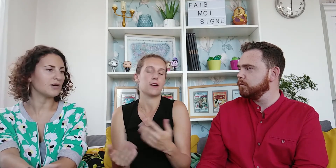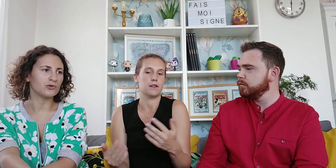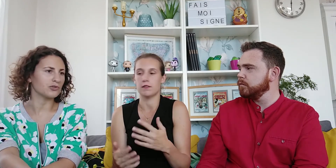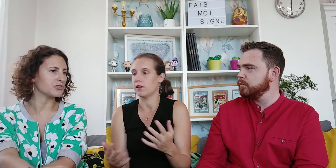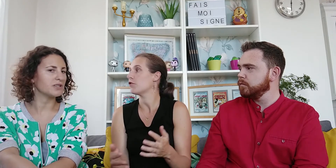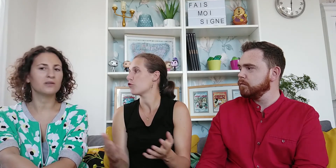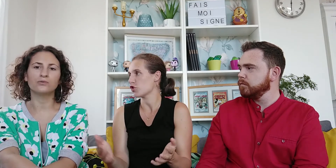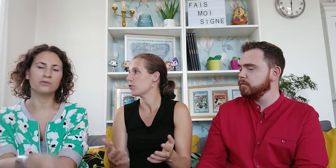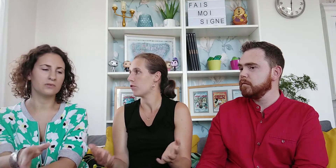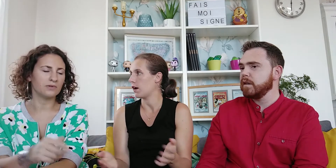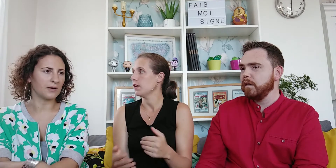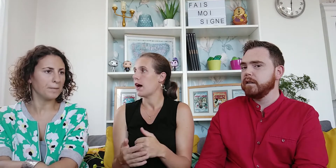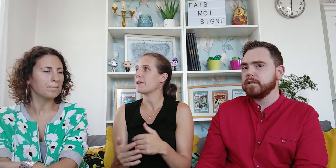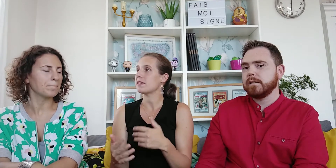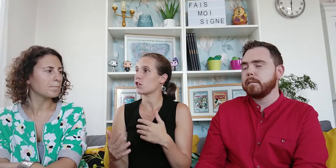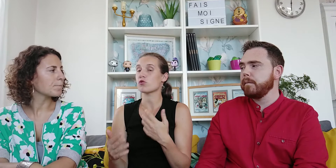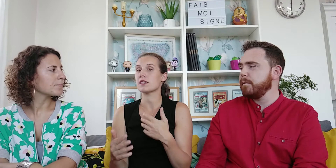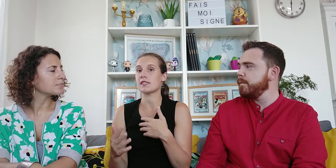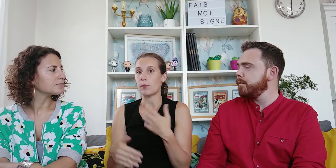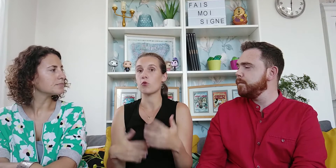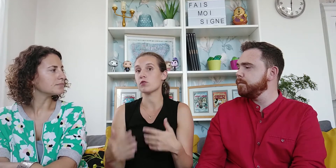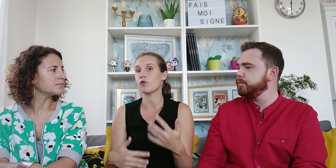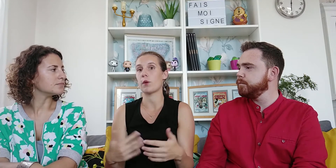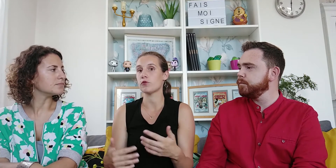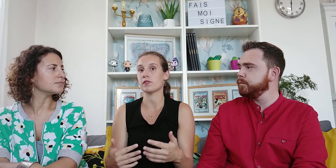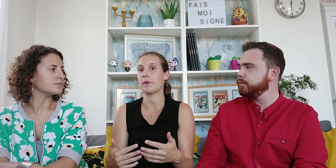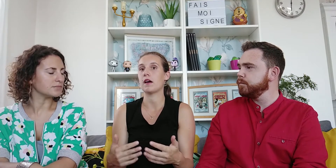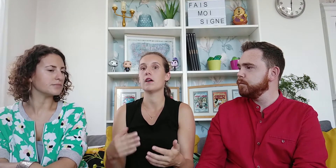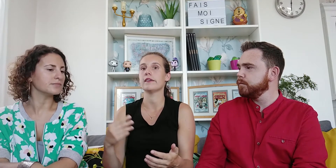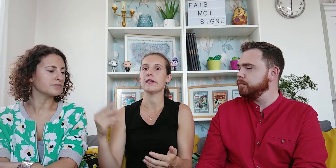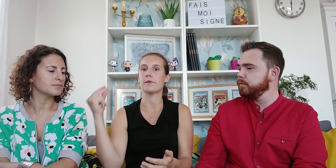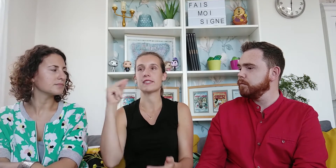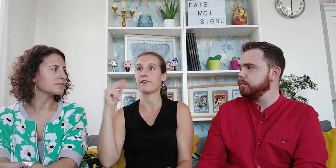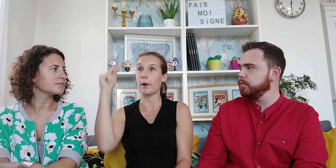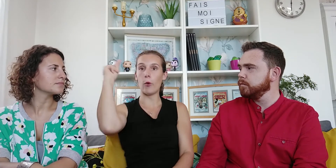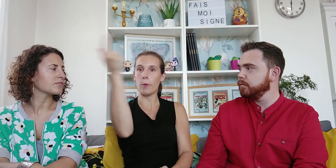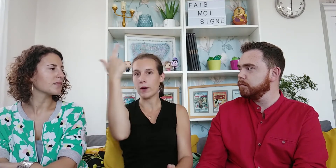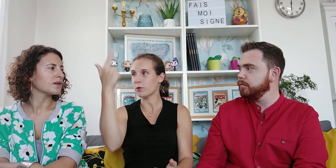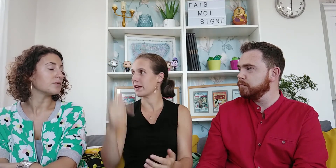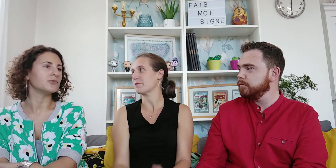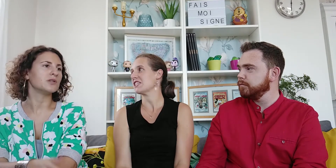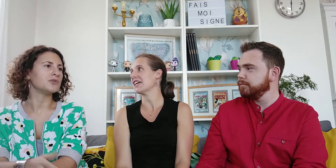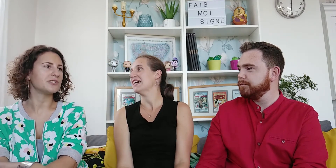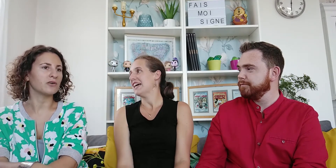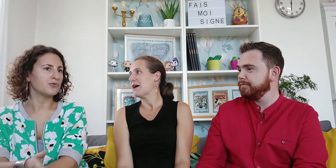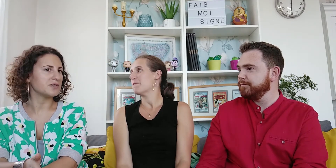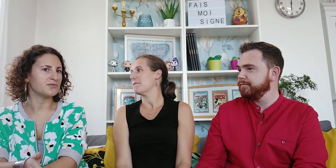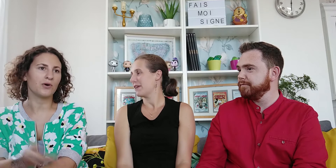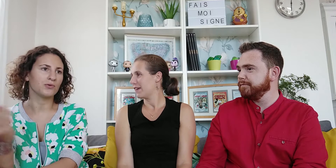faut changer, ou voilà. Après c'est quelque chose qui s'apprend aussi au fur et à mesure, c'est pas inné comme ça vient pas un coup de baguette magique. Et puis chaque enfant est différent. Donc,